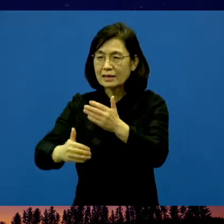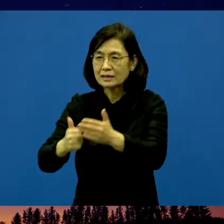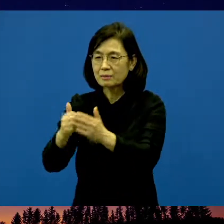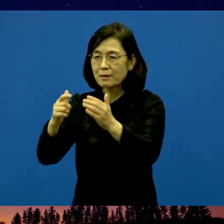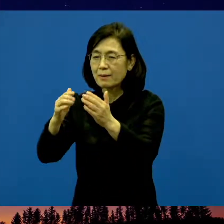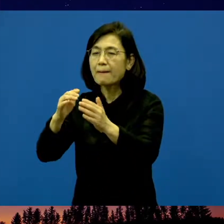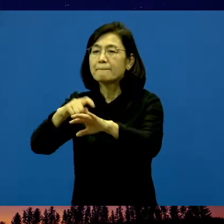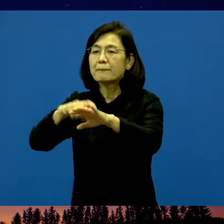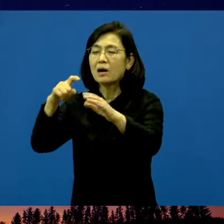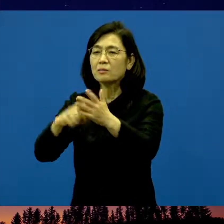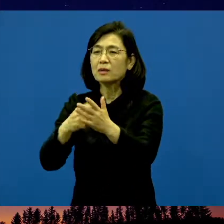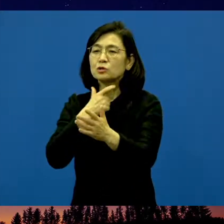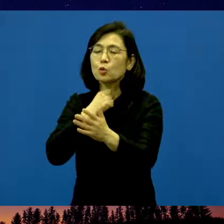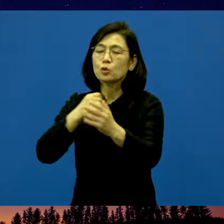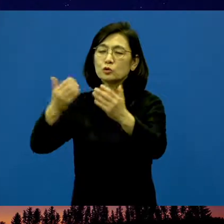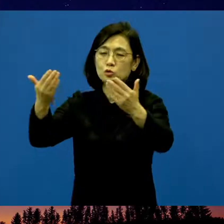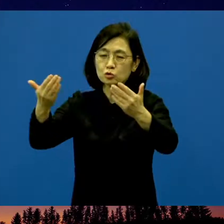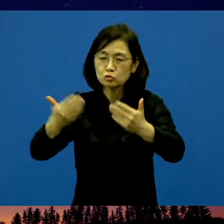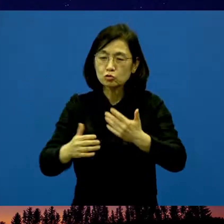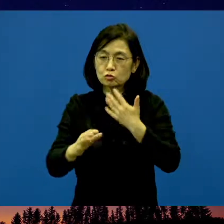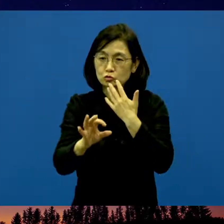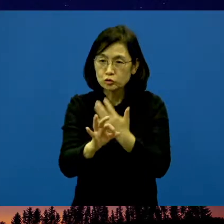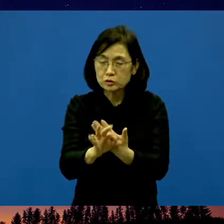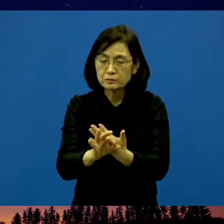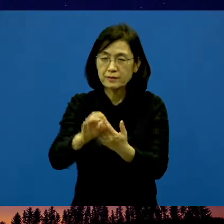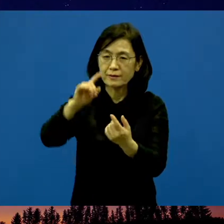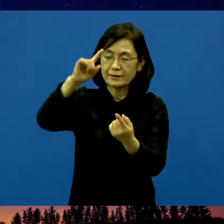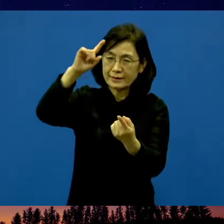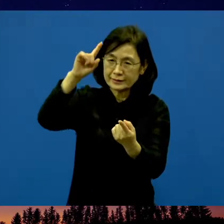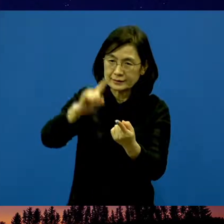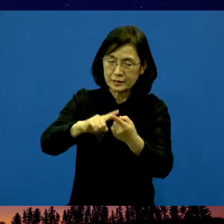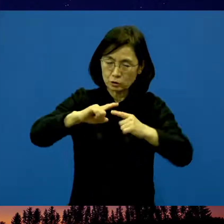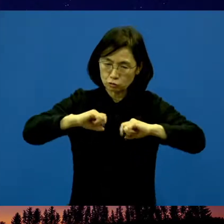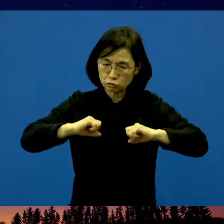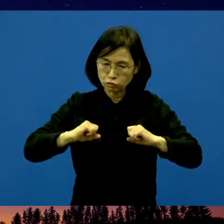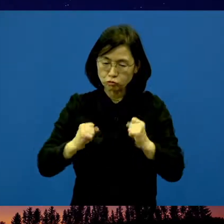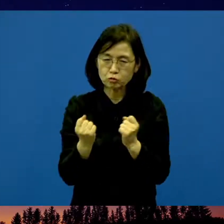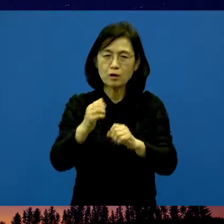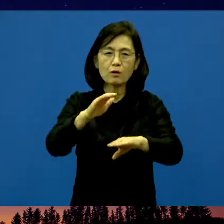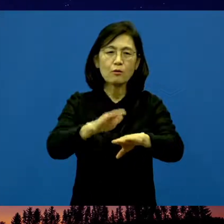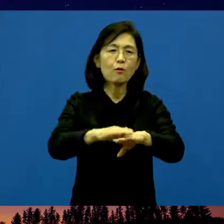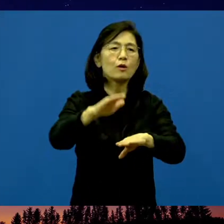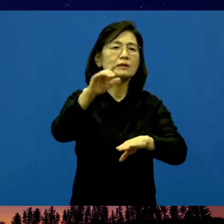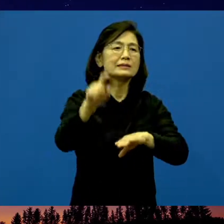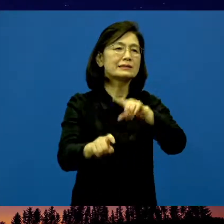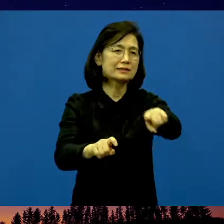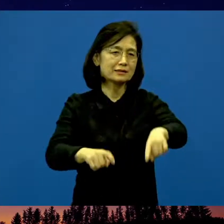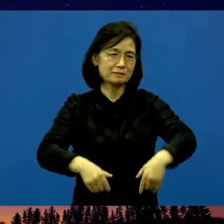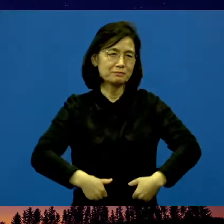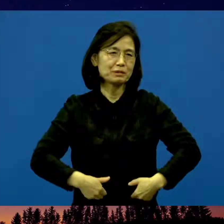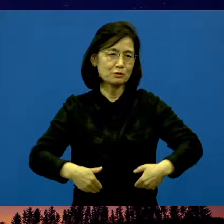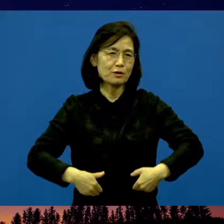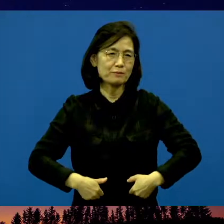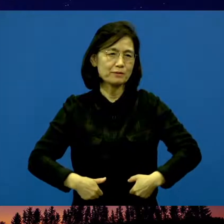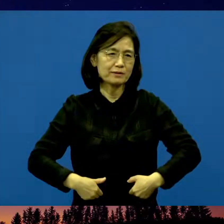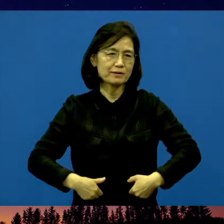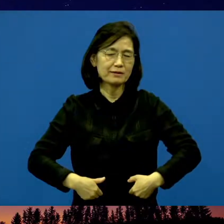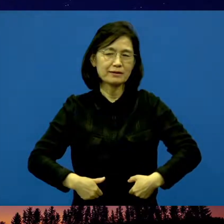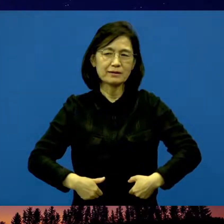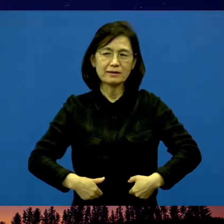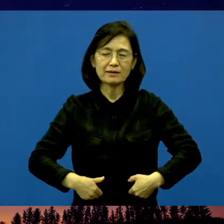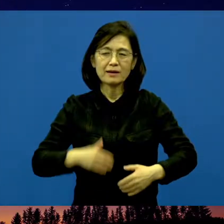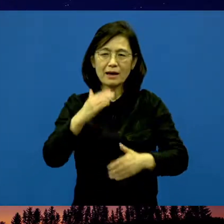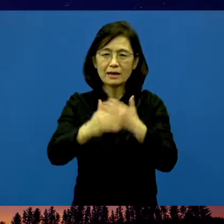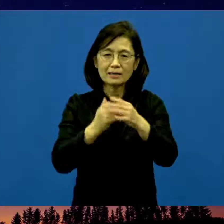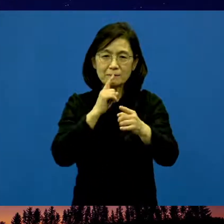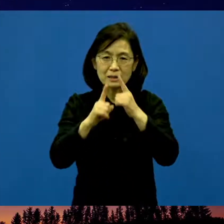말씀에 따라 실천에 옮기는 자유도, 안 할 자유도 우리 자신에게 있어요.